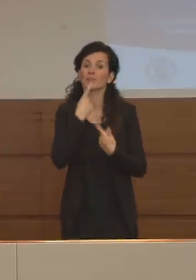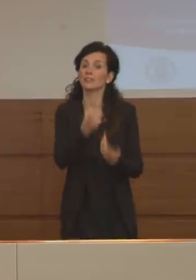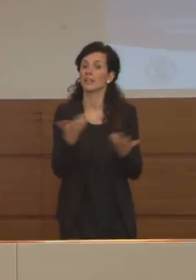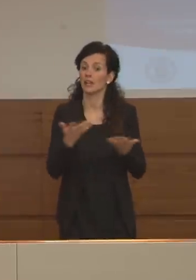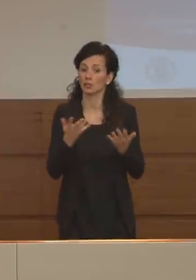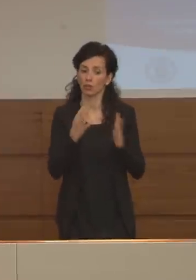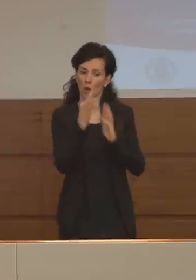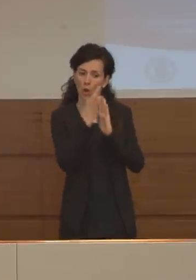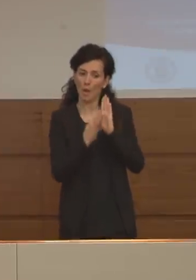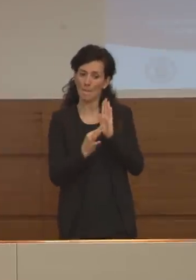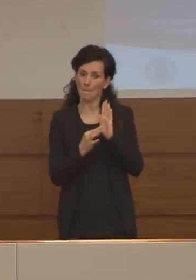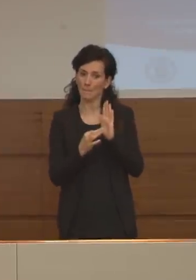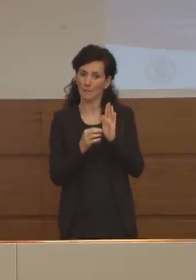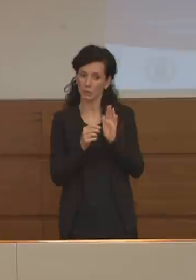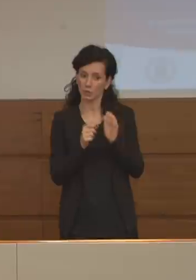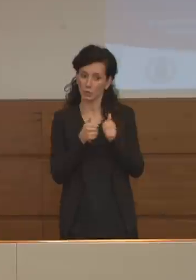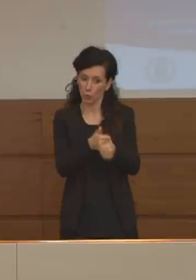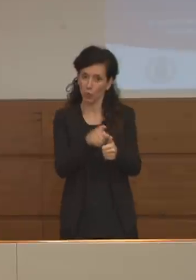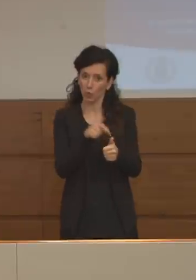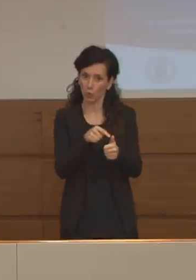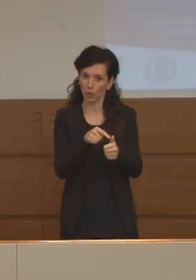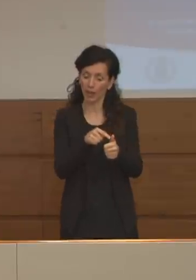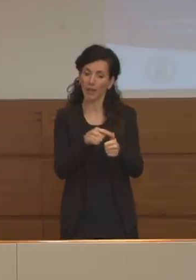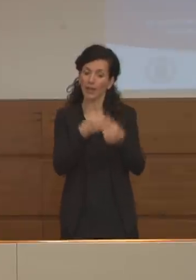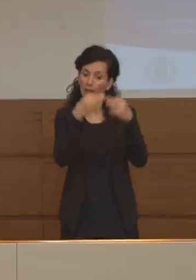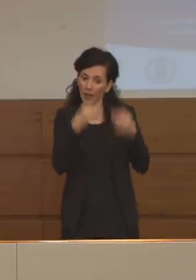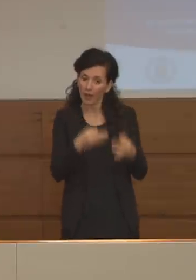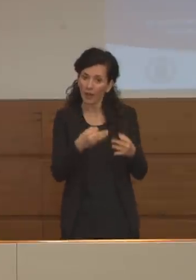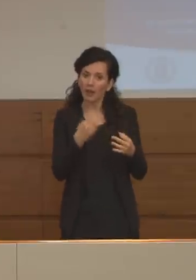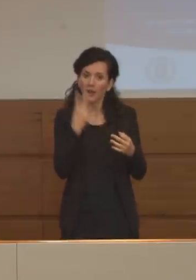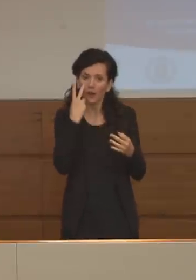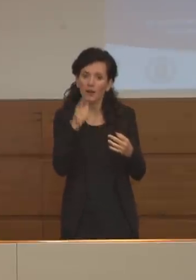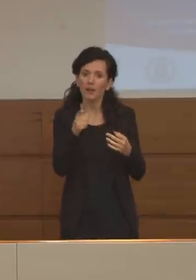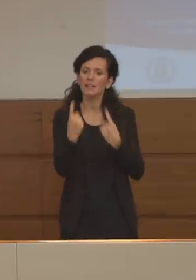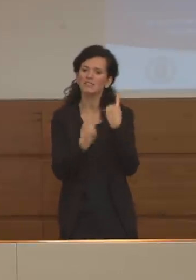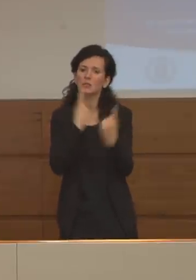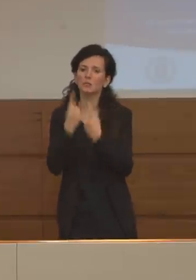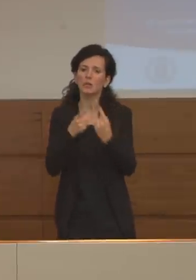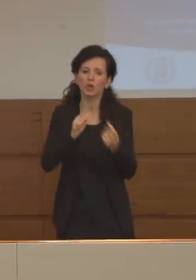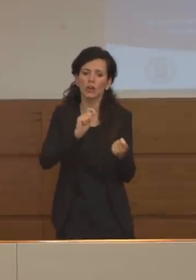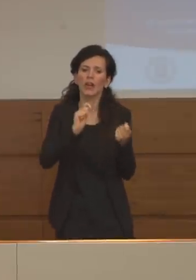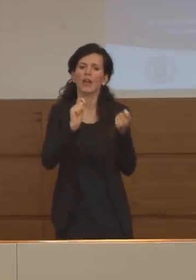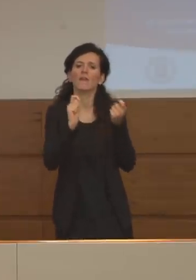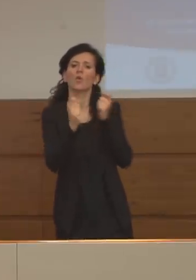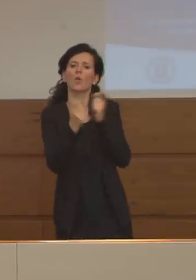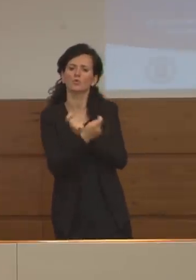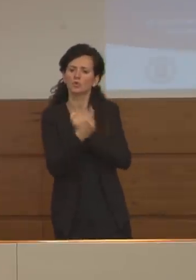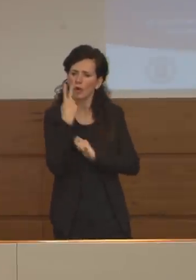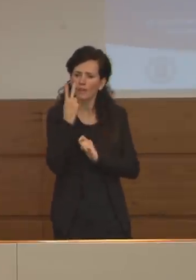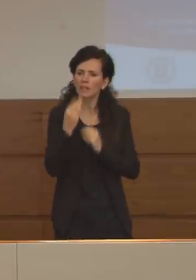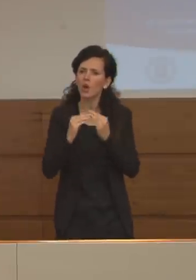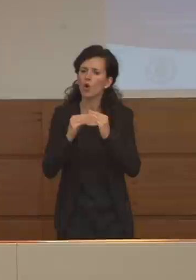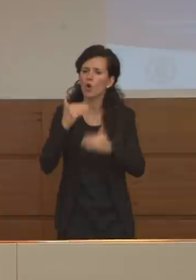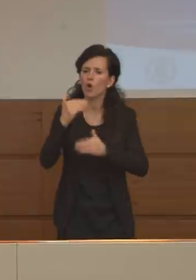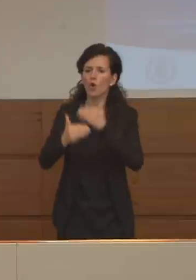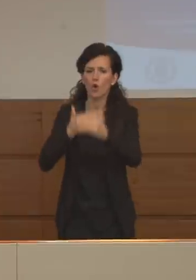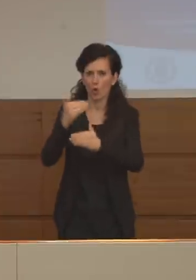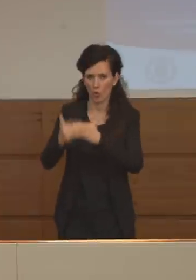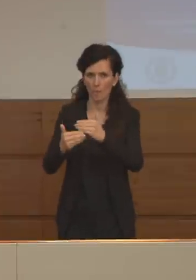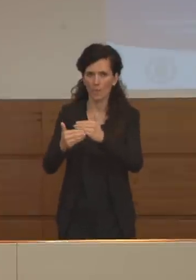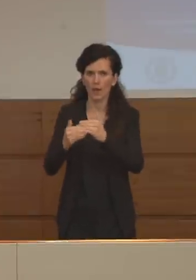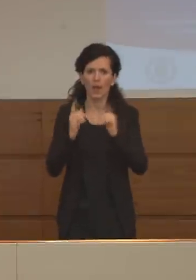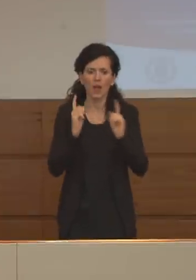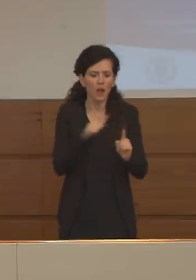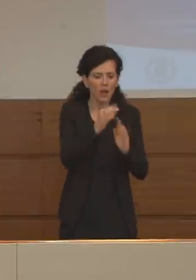sarebbero state termini nate in relazione all'evoluzione della situazione in atto e che